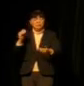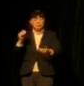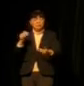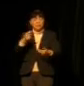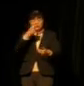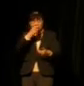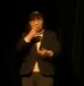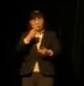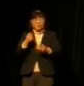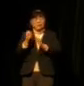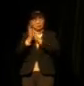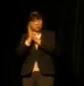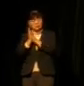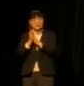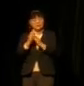栄養を取ってほしい、